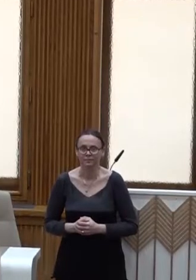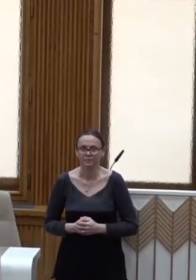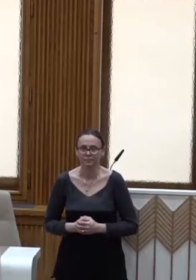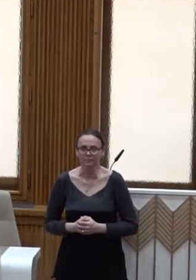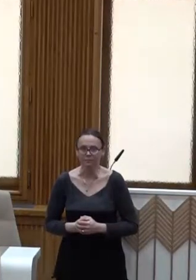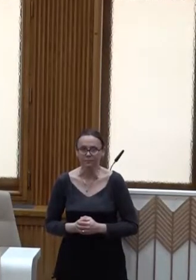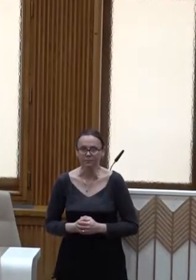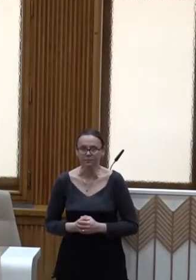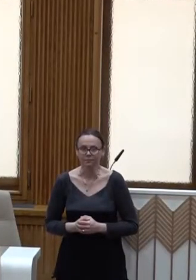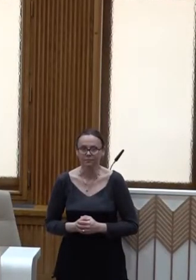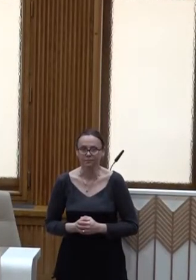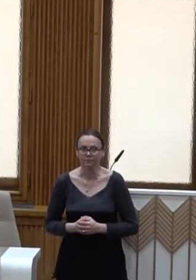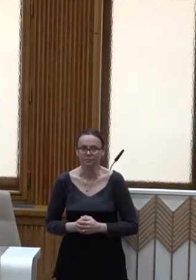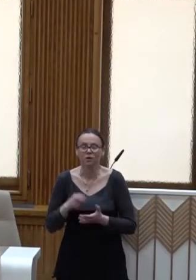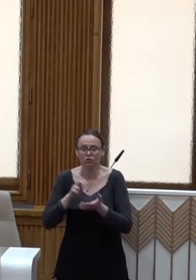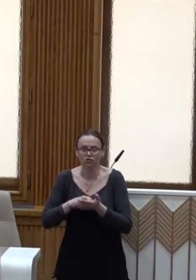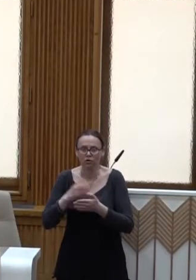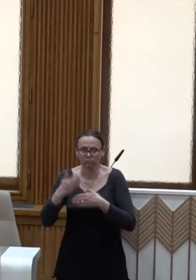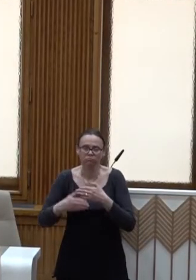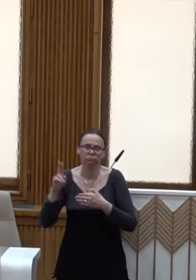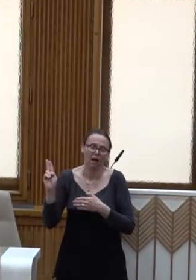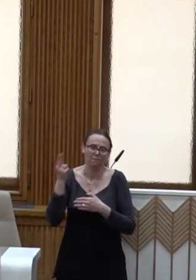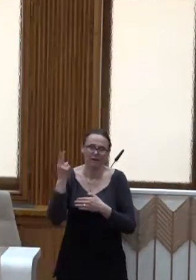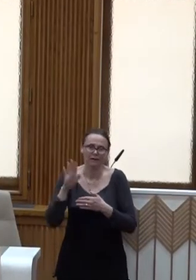koncu bi apeliral na vse, da